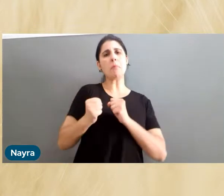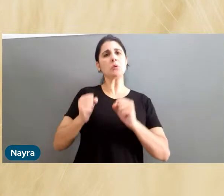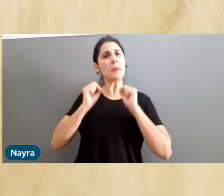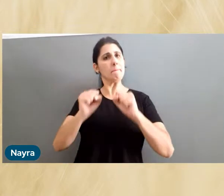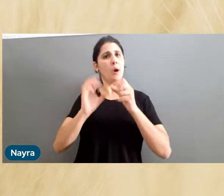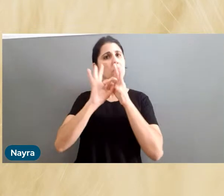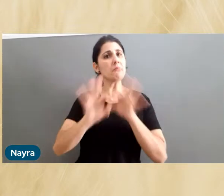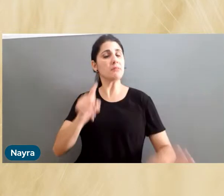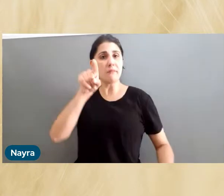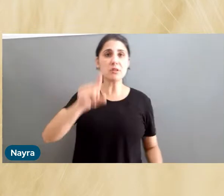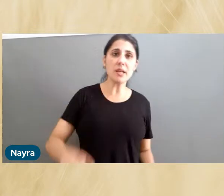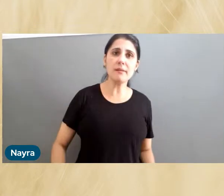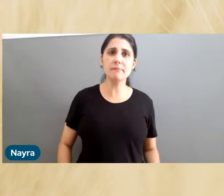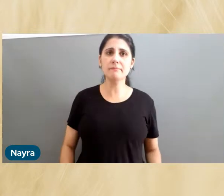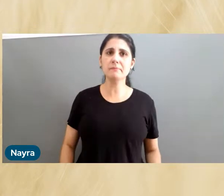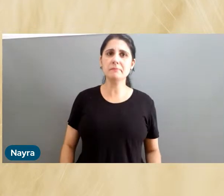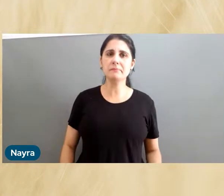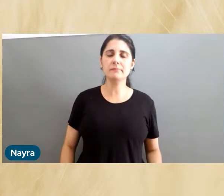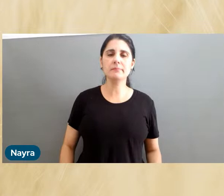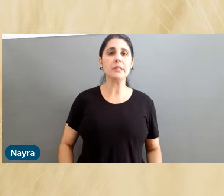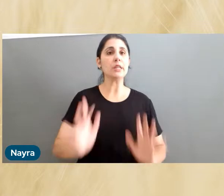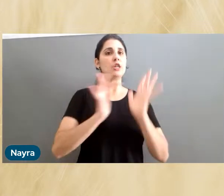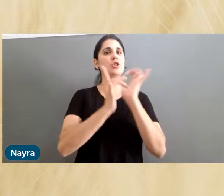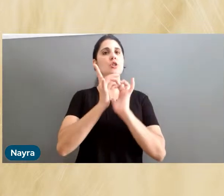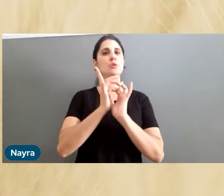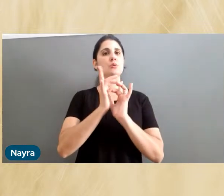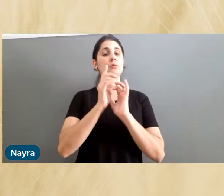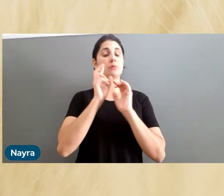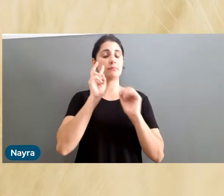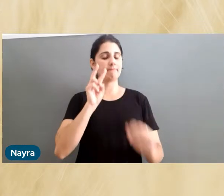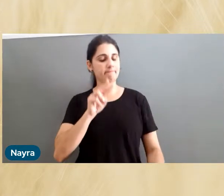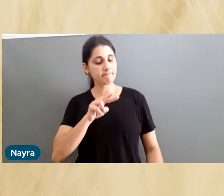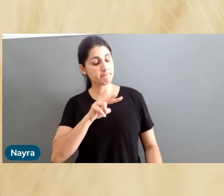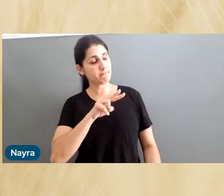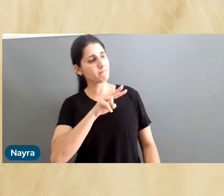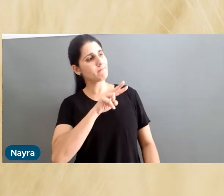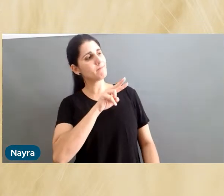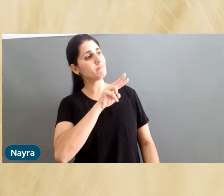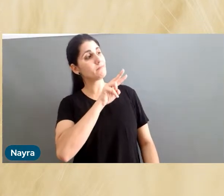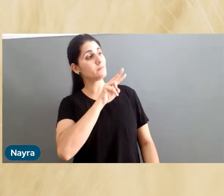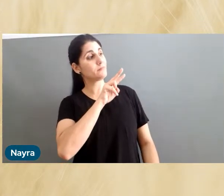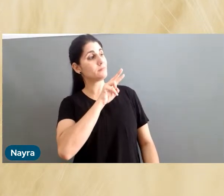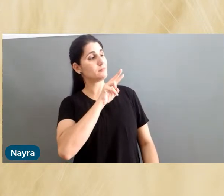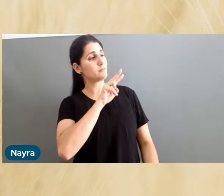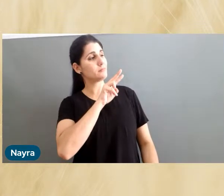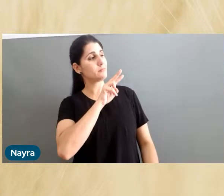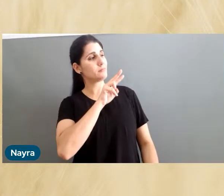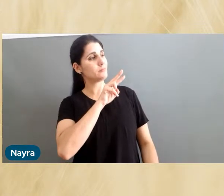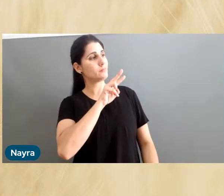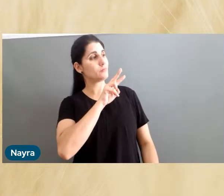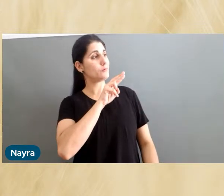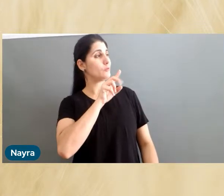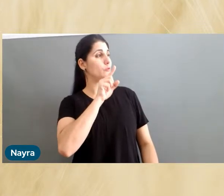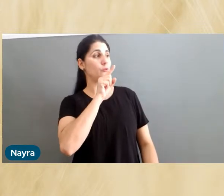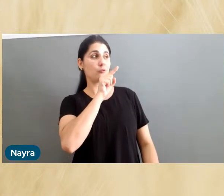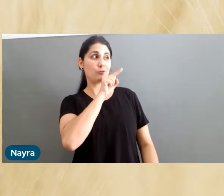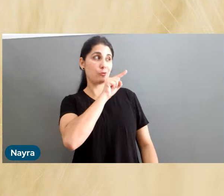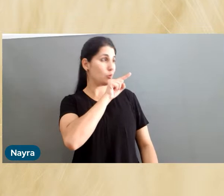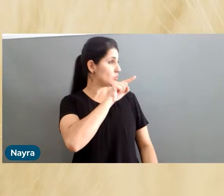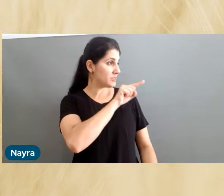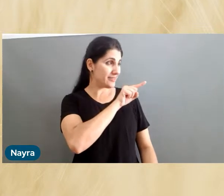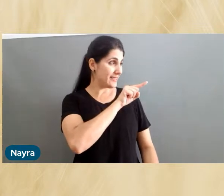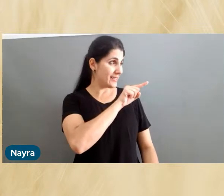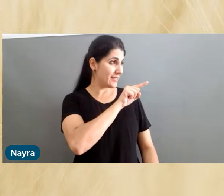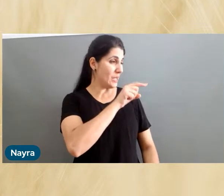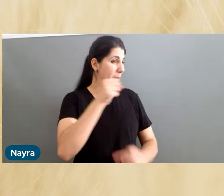a morte? Jesus levanta os olhos, fita profundamente aquele homem e lhe diz: nenhum poder